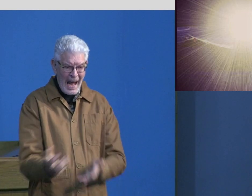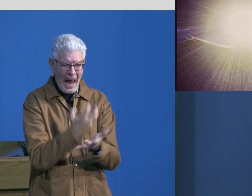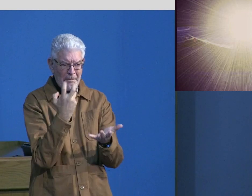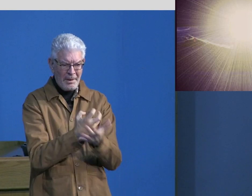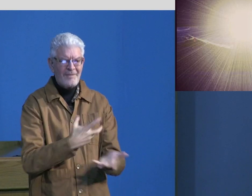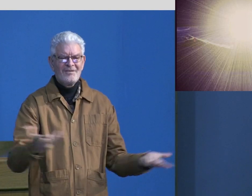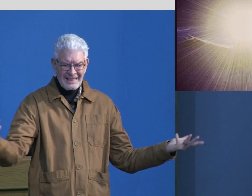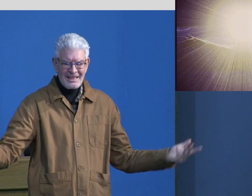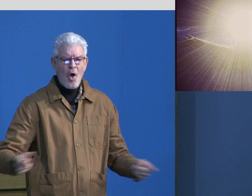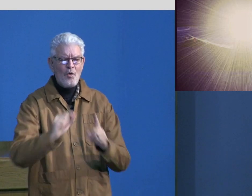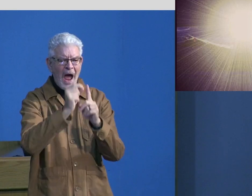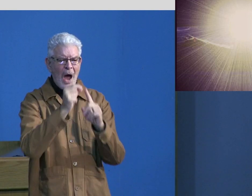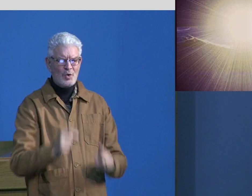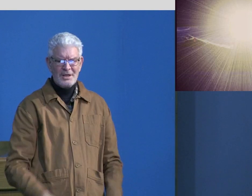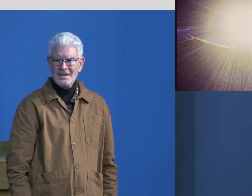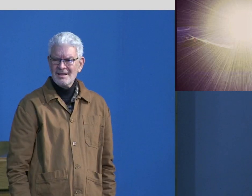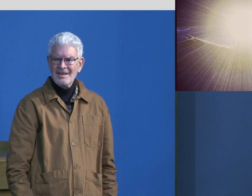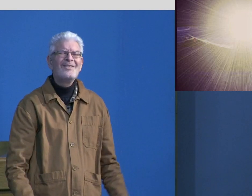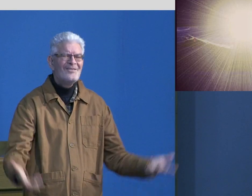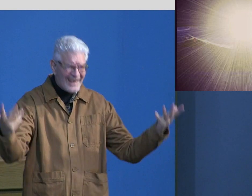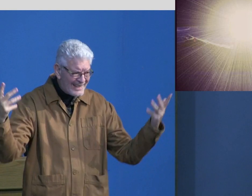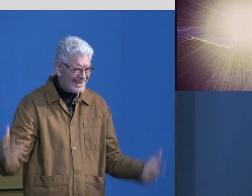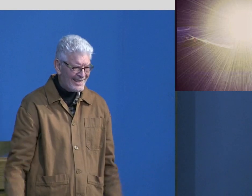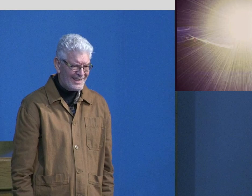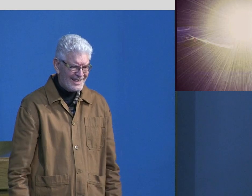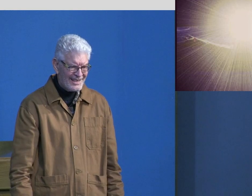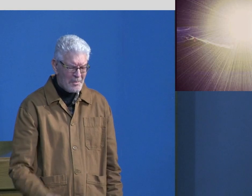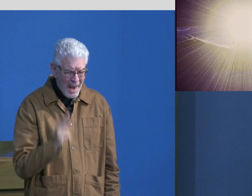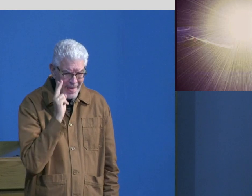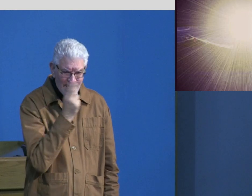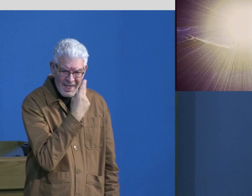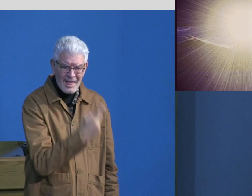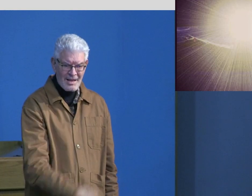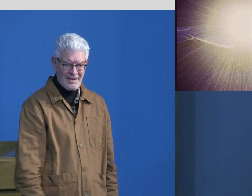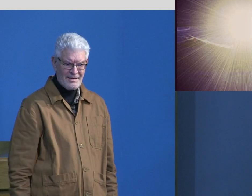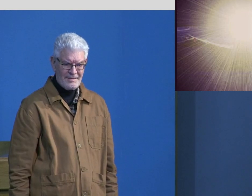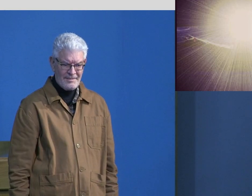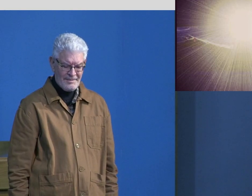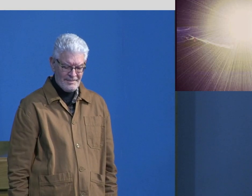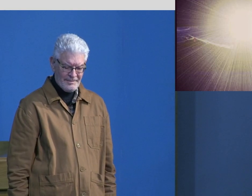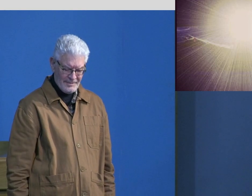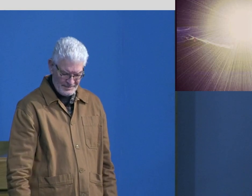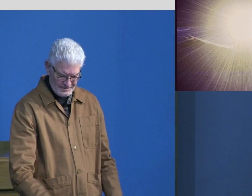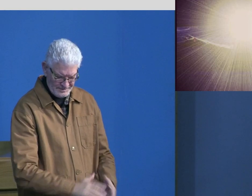Aanbid wat? Aanbid jy 'n klip? Aanbid jy 'n stuk hout? Vir wat? Is jy blind?